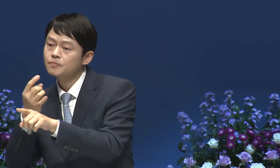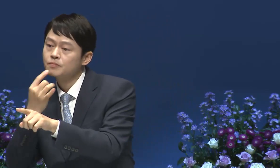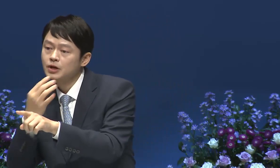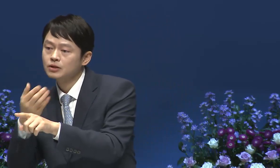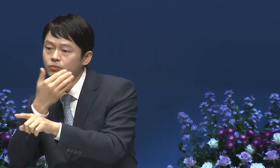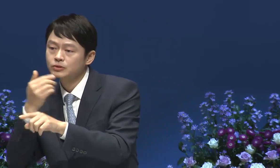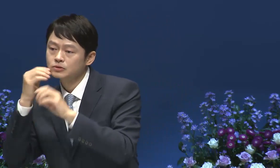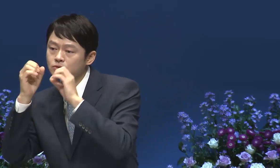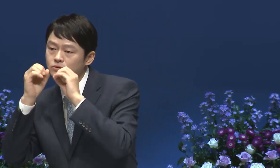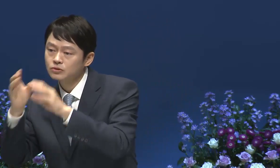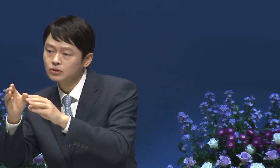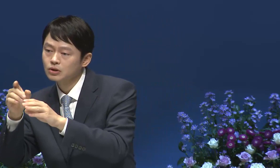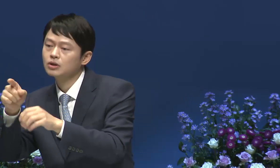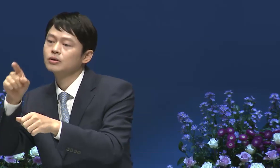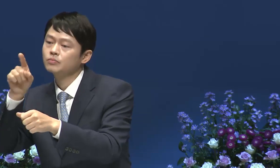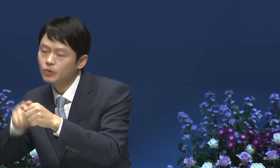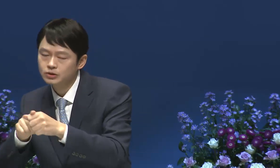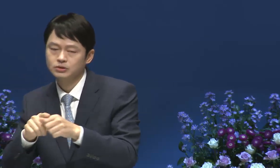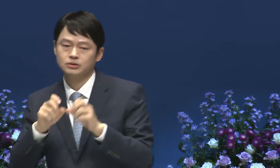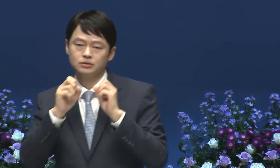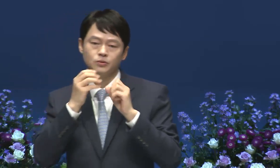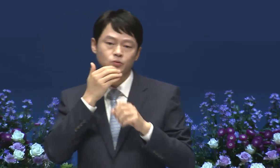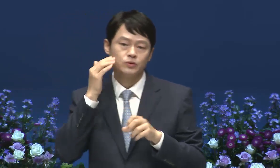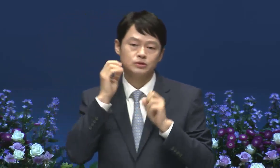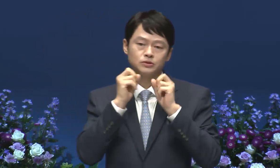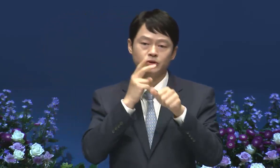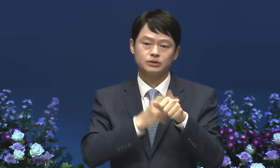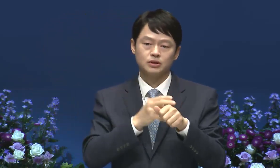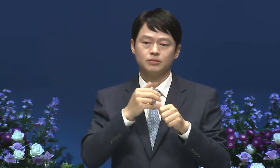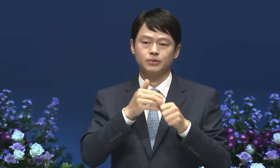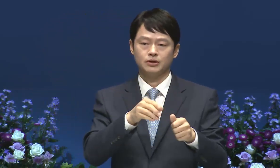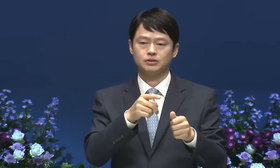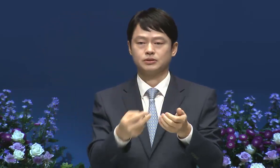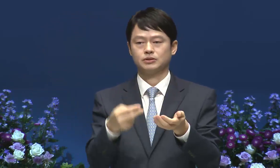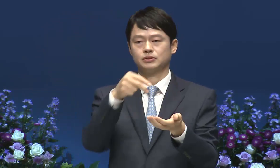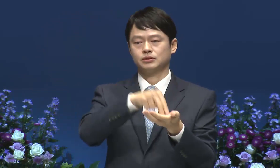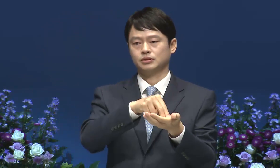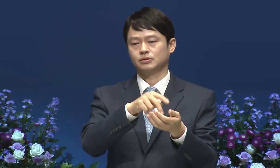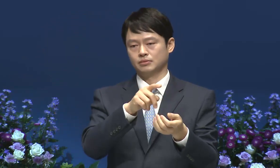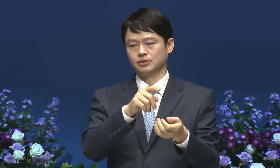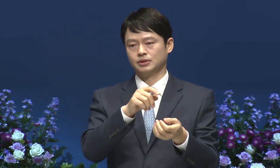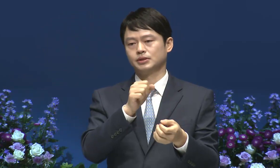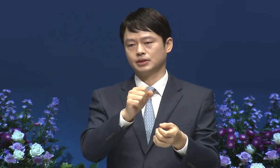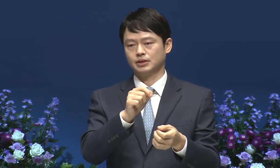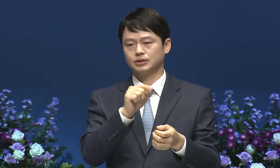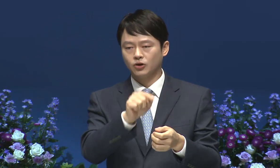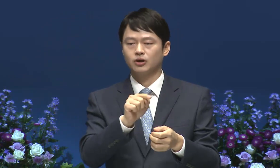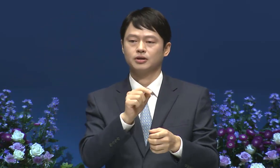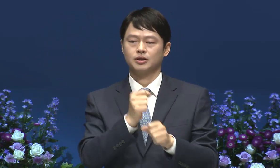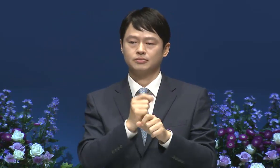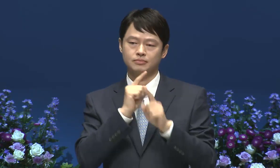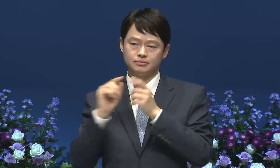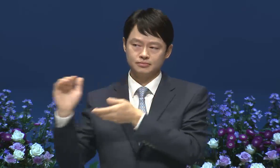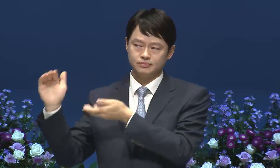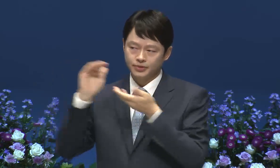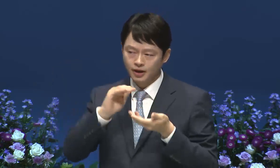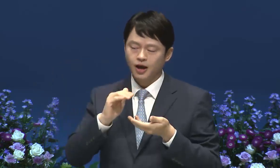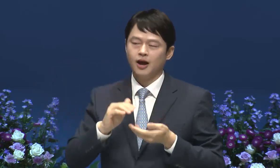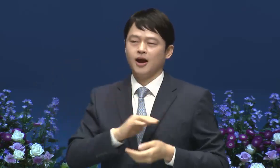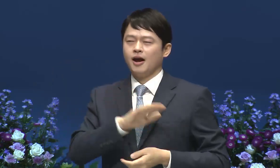우리가 단순히 농인이라서 농인을 증거하는 것이 아니라 농인 선교사이기 때문에 농인 현장에 파송받은 것이다 라고 말씀해 주셨을